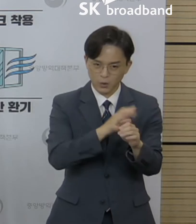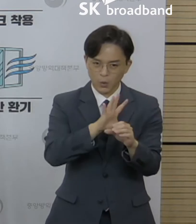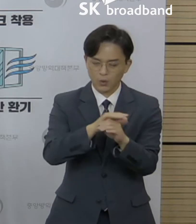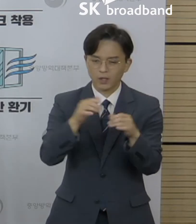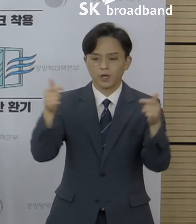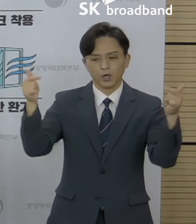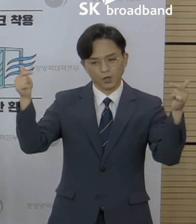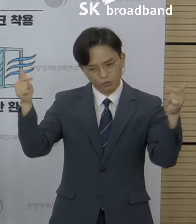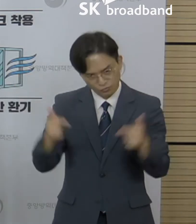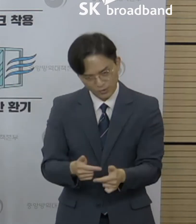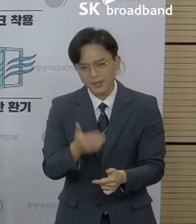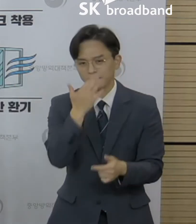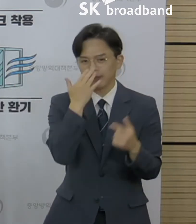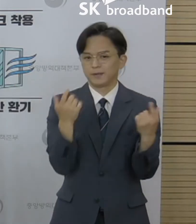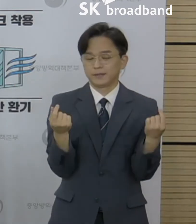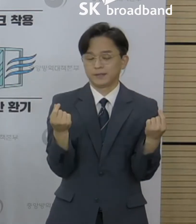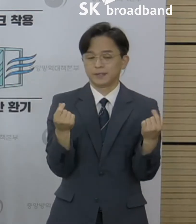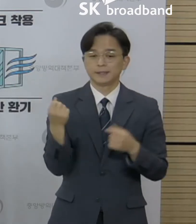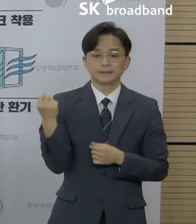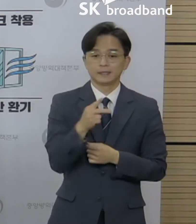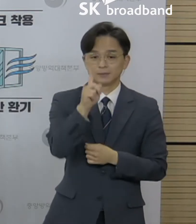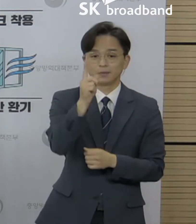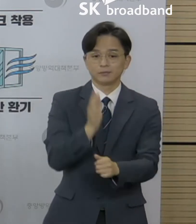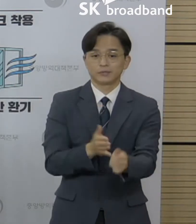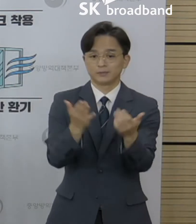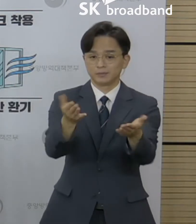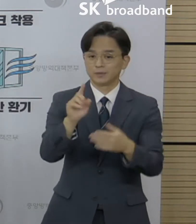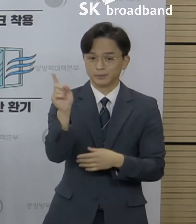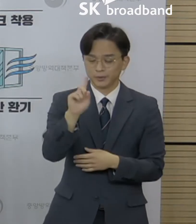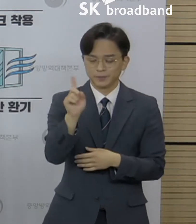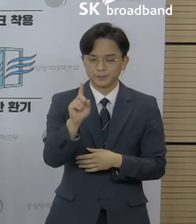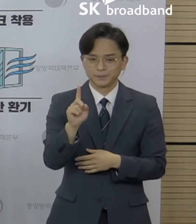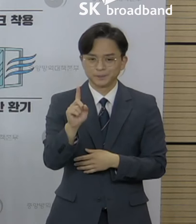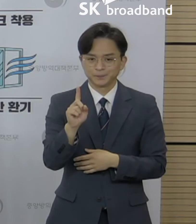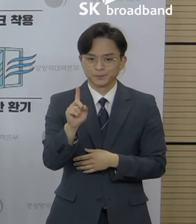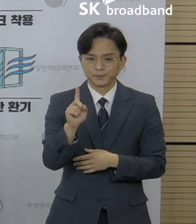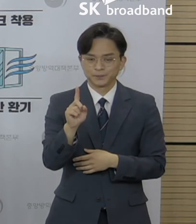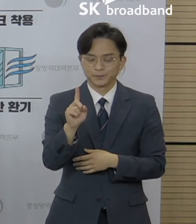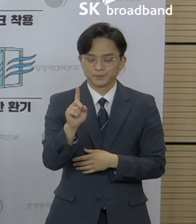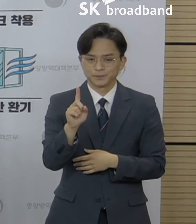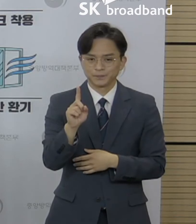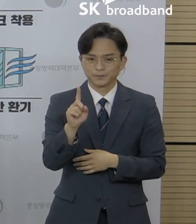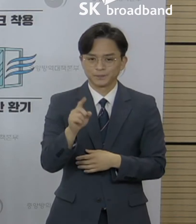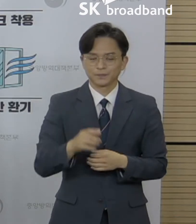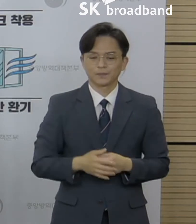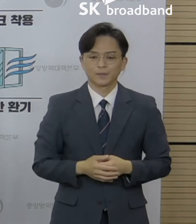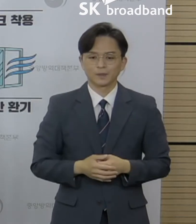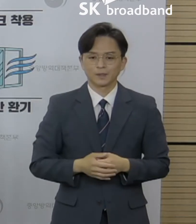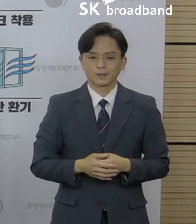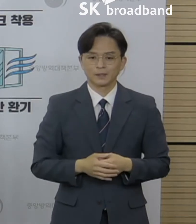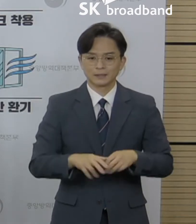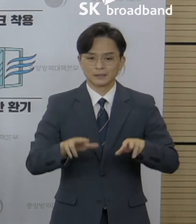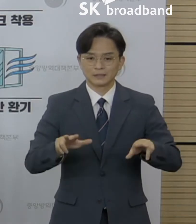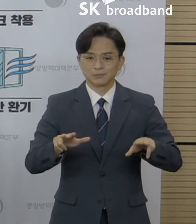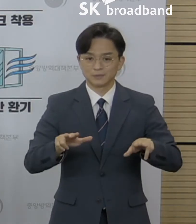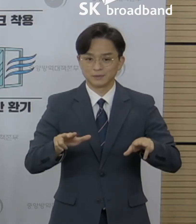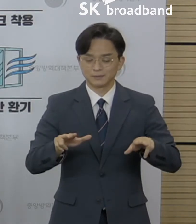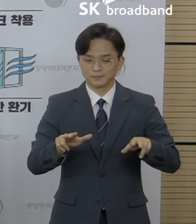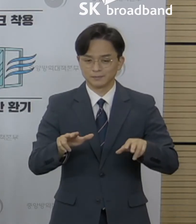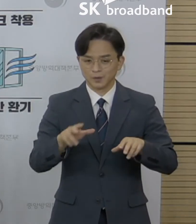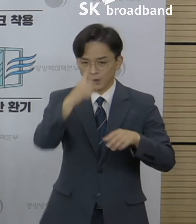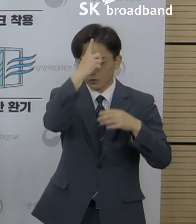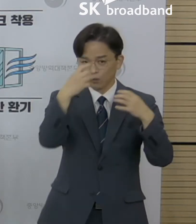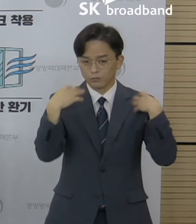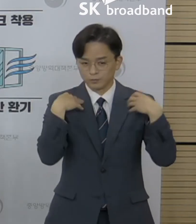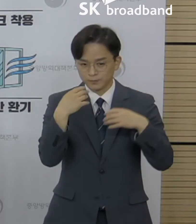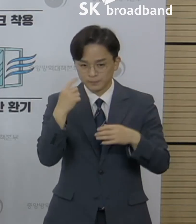합니다. 거듭 말씀드립니다만 이런 상황에서도 저희가 지켜보고 있는 지표 중에는 위중증 환자와 사망자에 대한 지표가